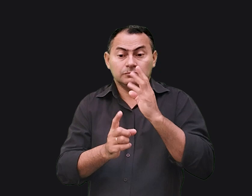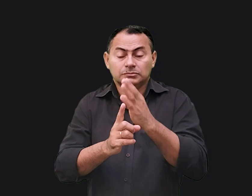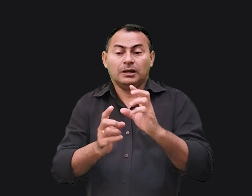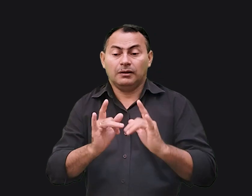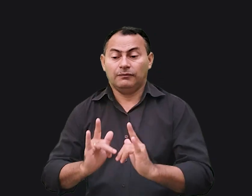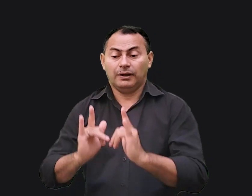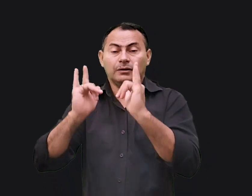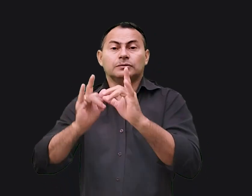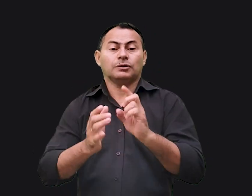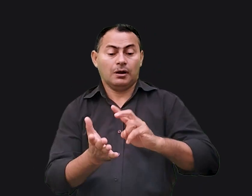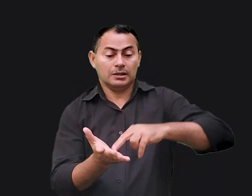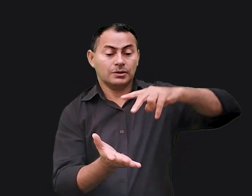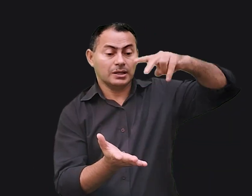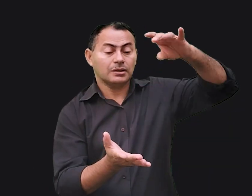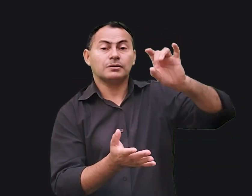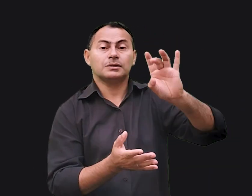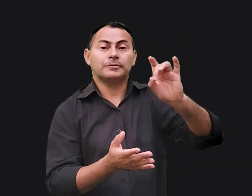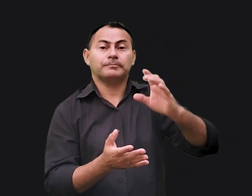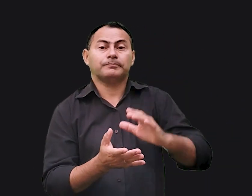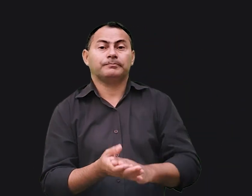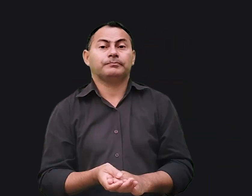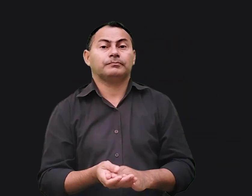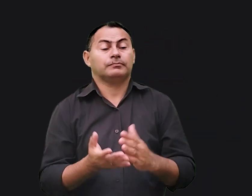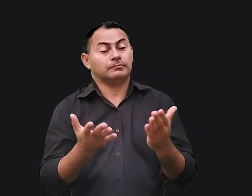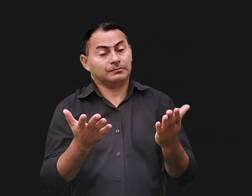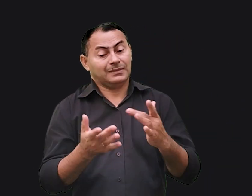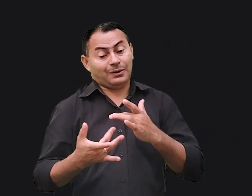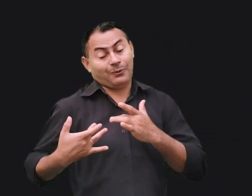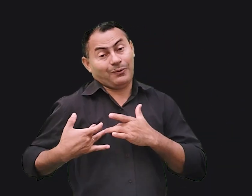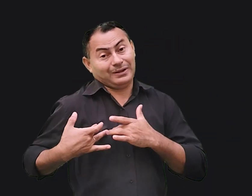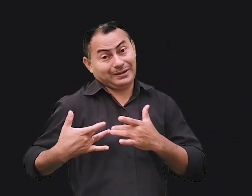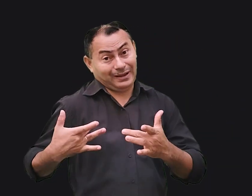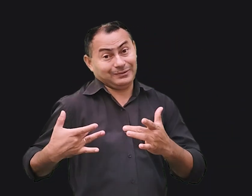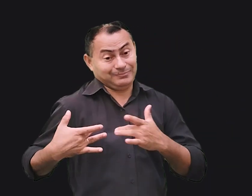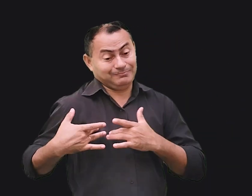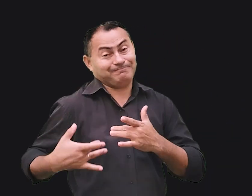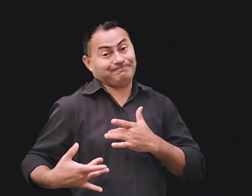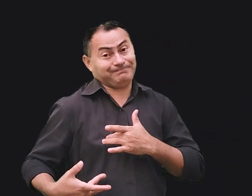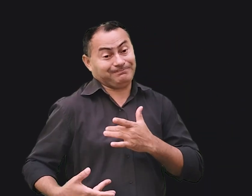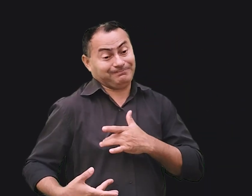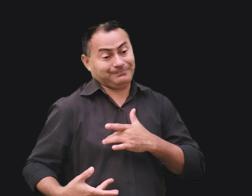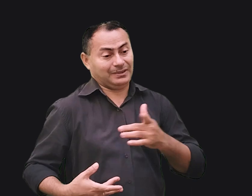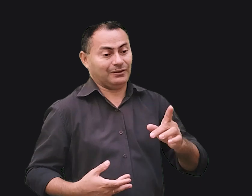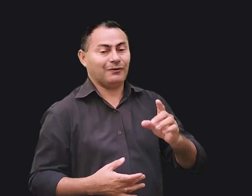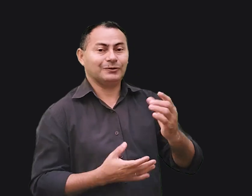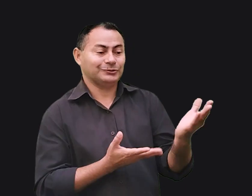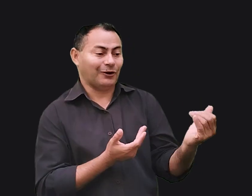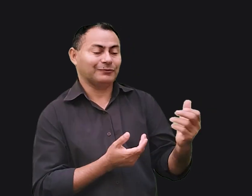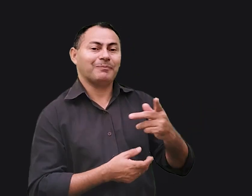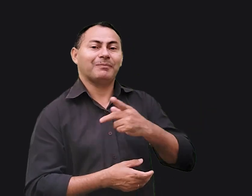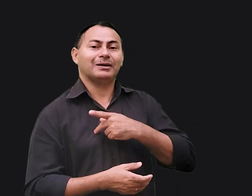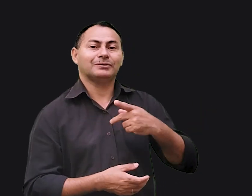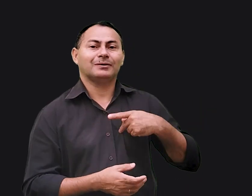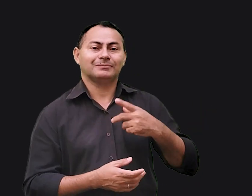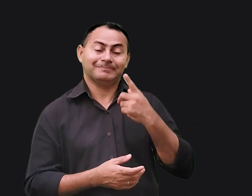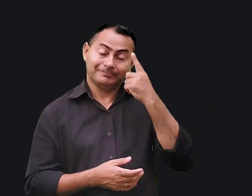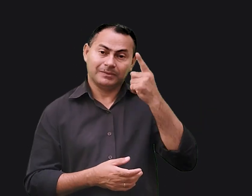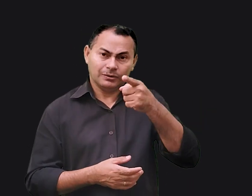nenhum velório, só ressurreições. Coitado do jovem pastor, teve que se virar. Você já foi para